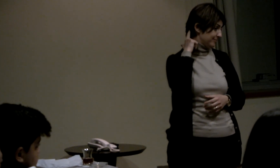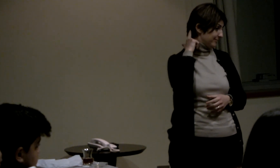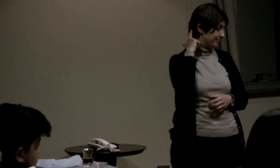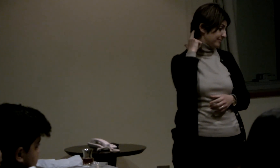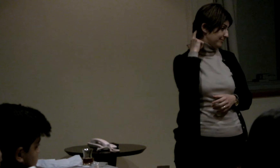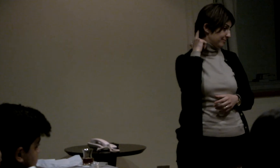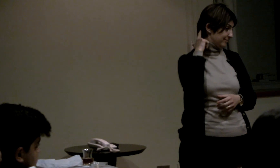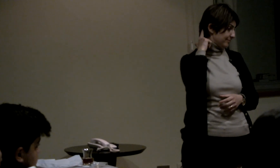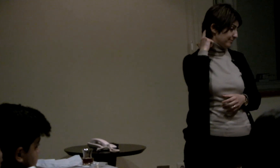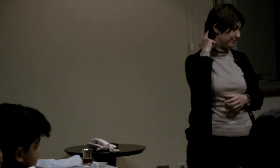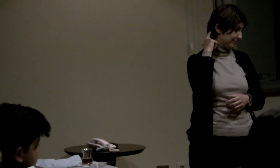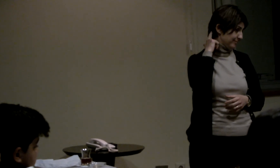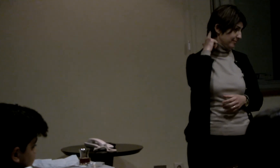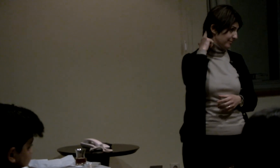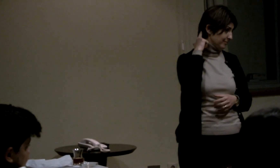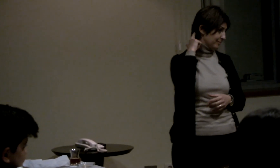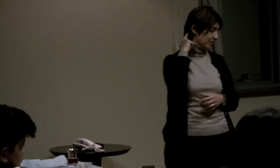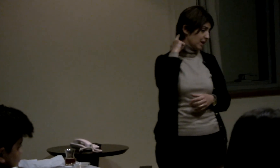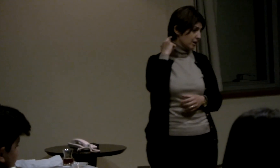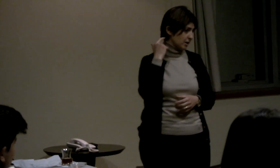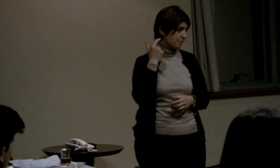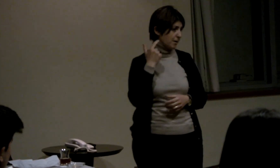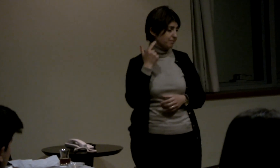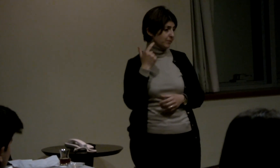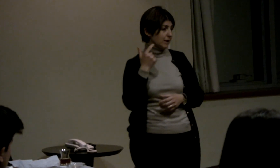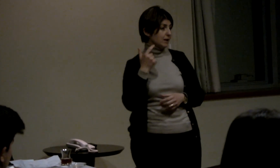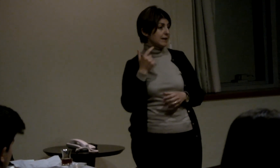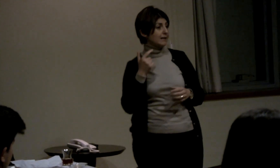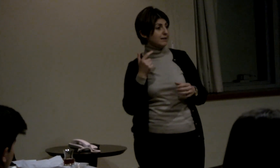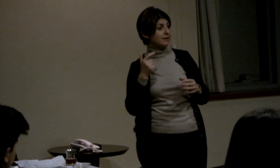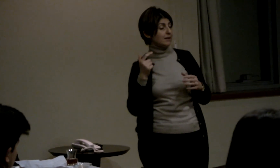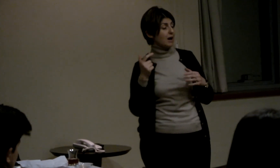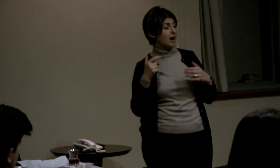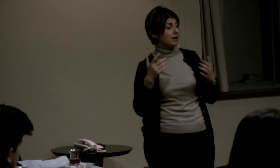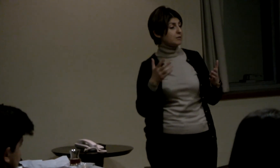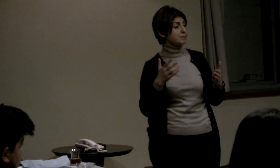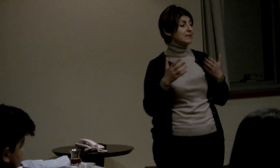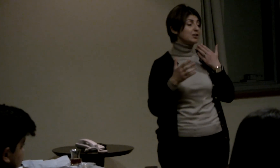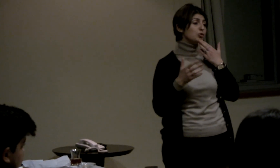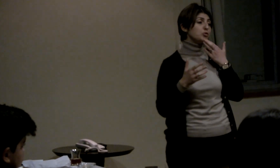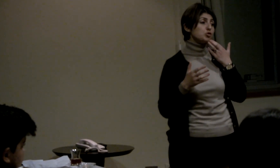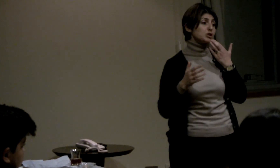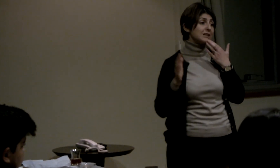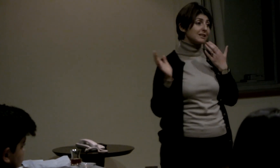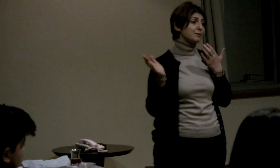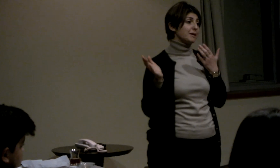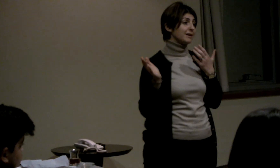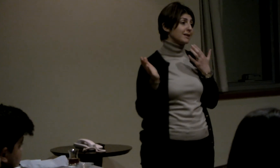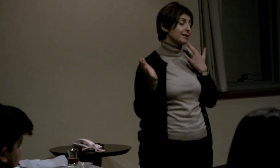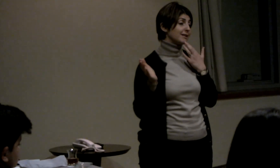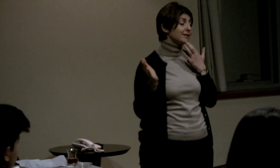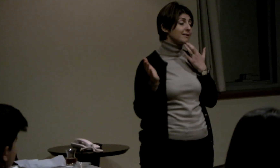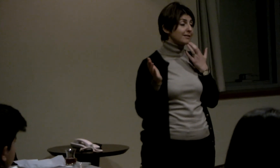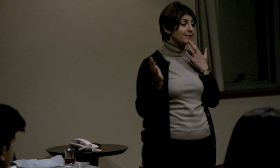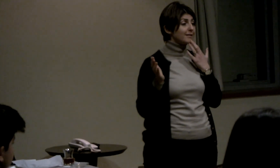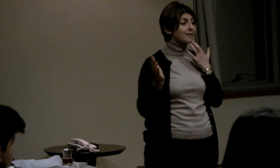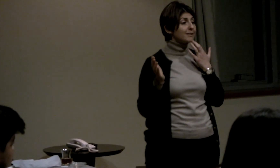Bursa gezisine gittik. Hı-hı. Tamam. Yani gidiyor muyuz? Gittik mi? Geçen hafta gittik